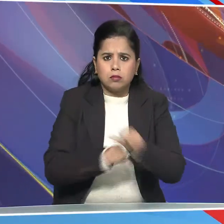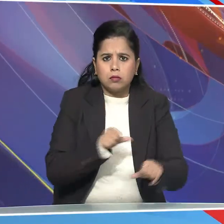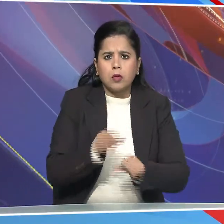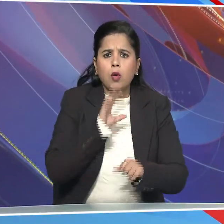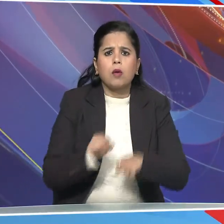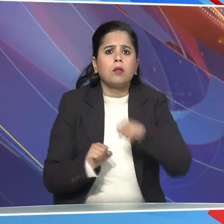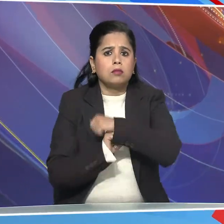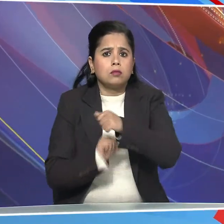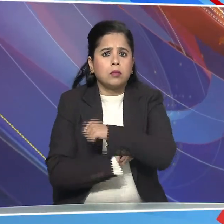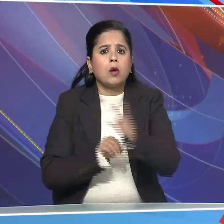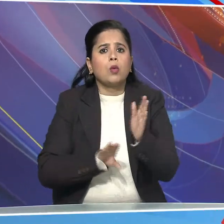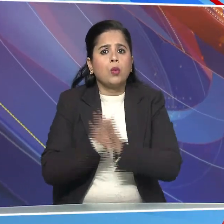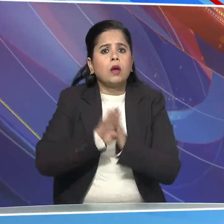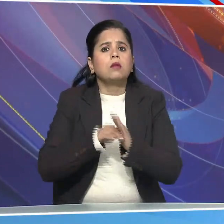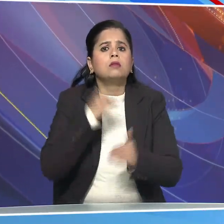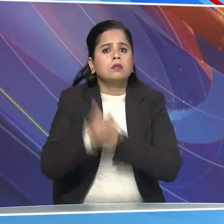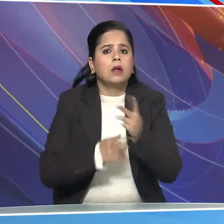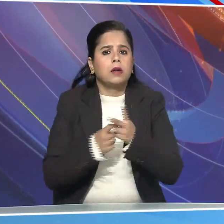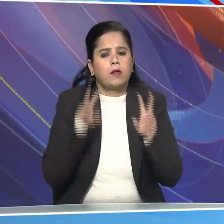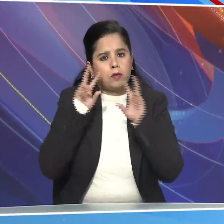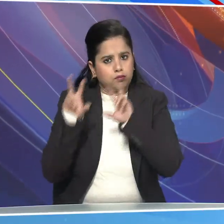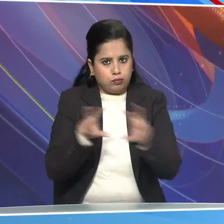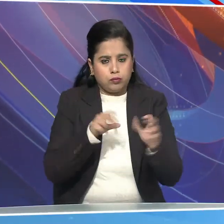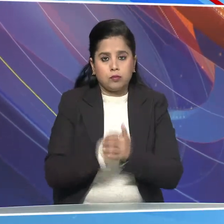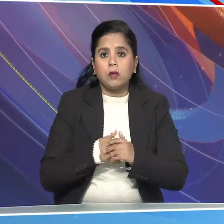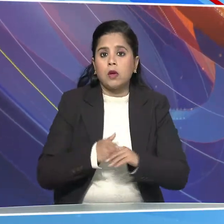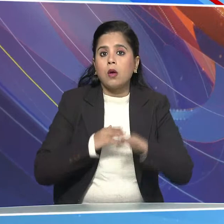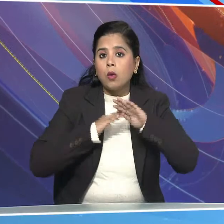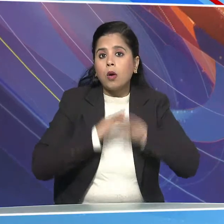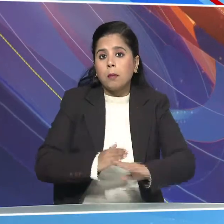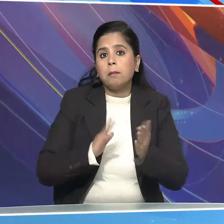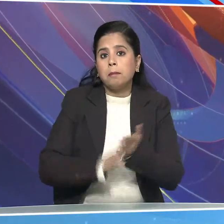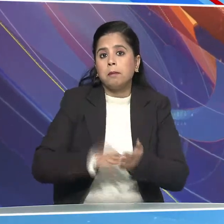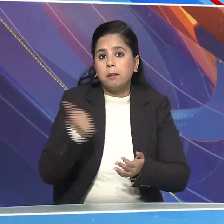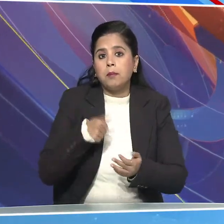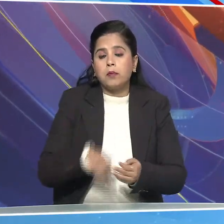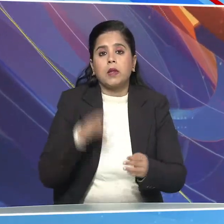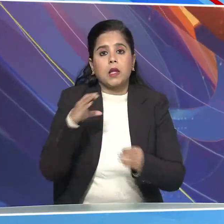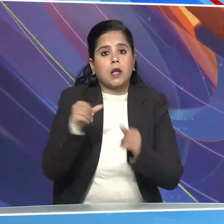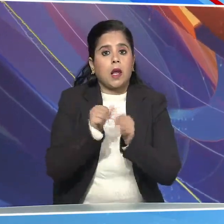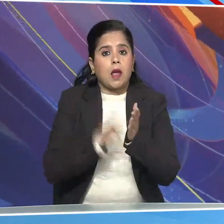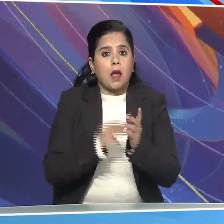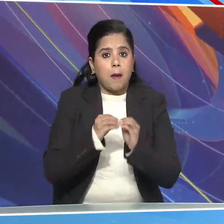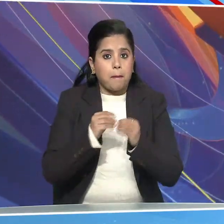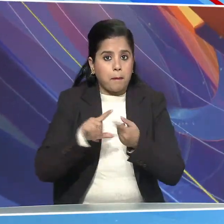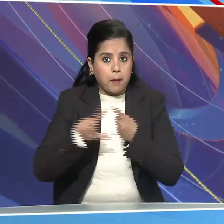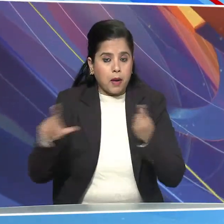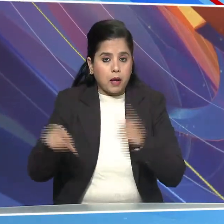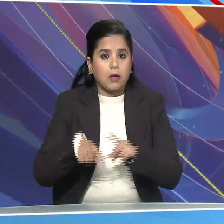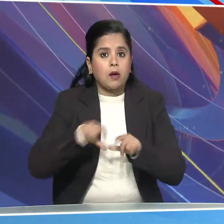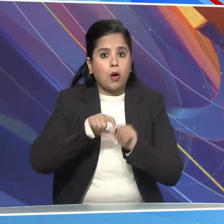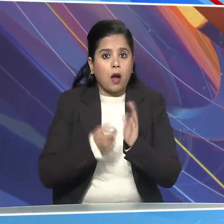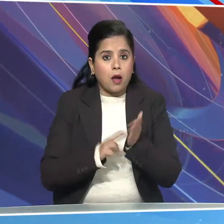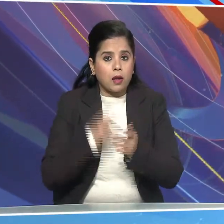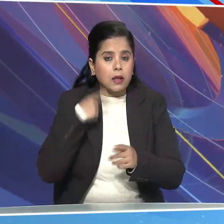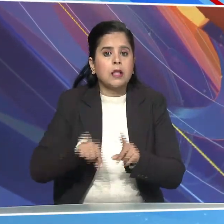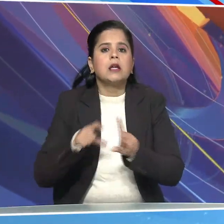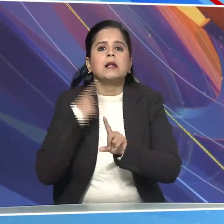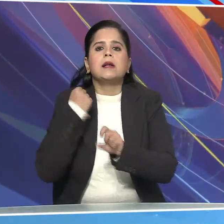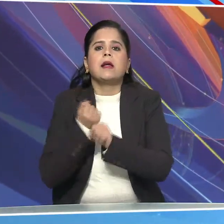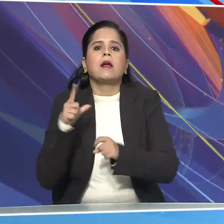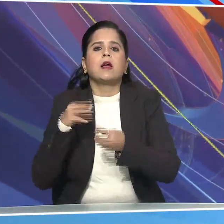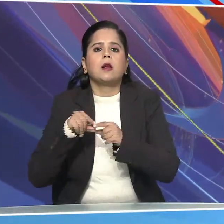ढांचे के विकास का जायजा लेंगे रक्षा मंत्री campbellbe करने और डिग्री पूर्व में